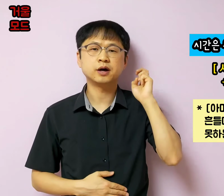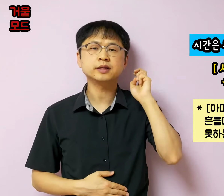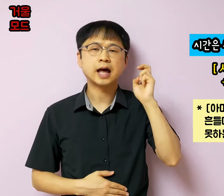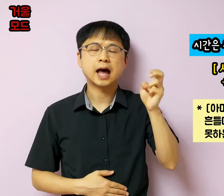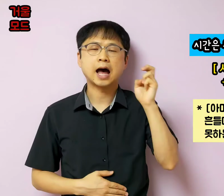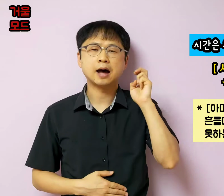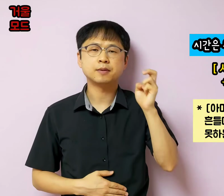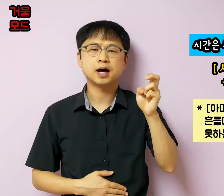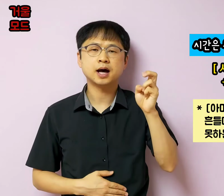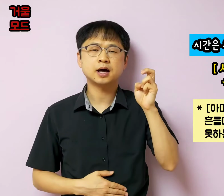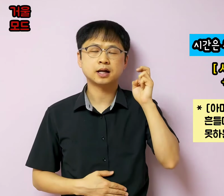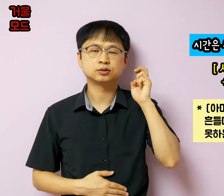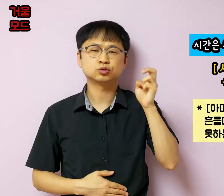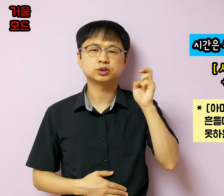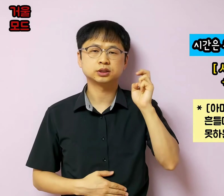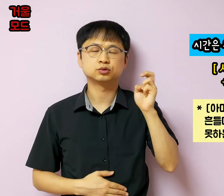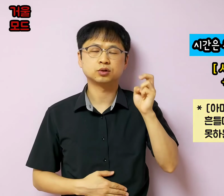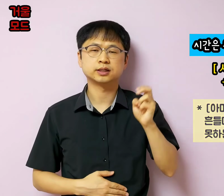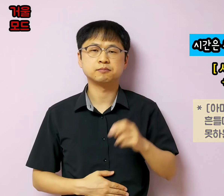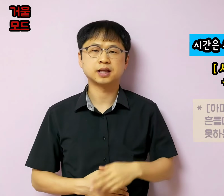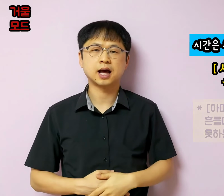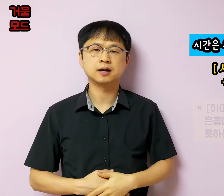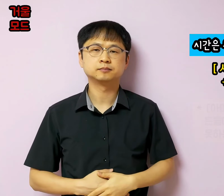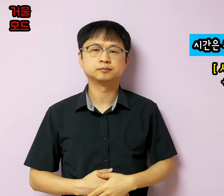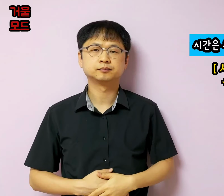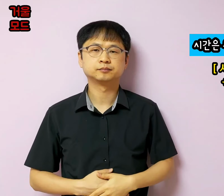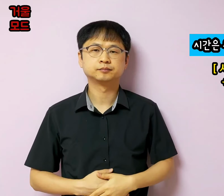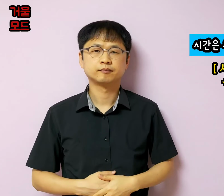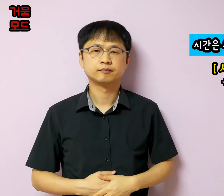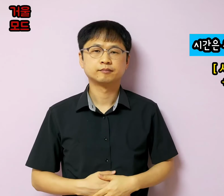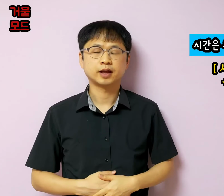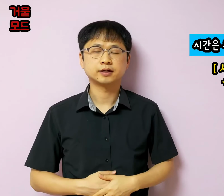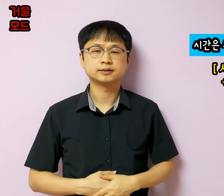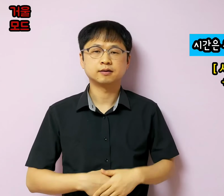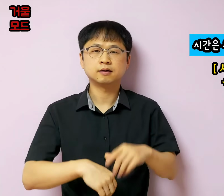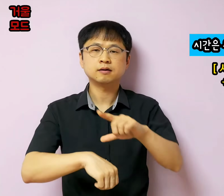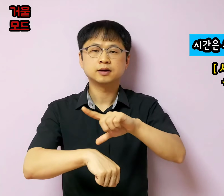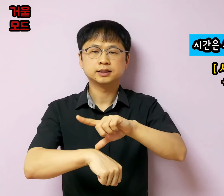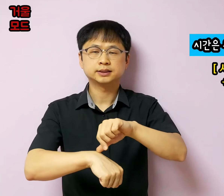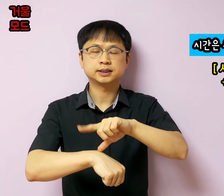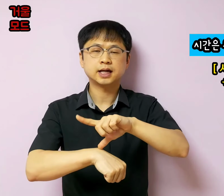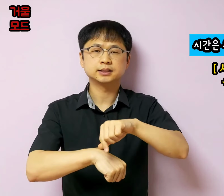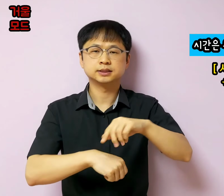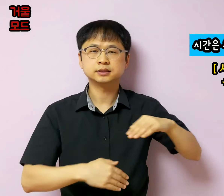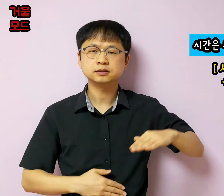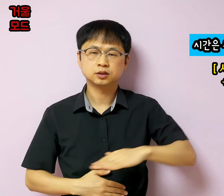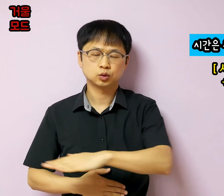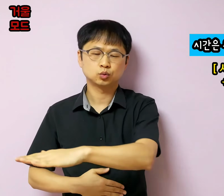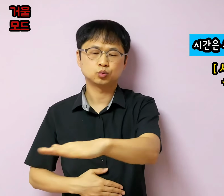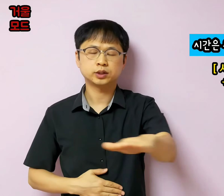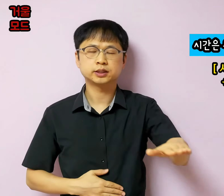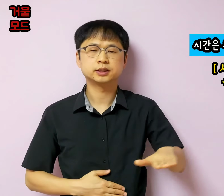주시면 아마라는 추측의 수어가 됩니다. 네, 그래서 시간은